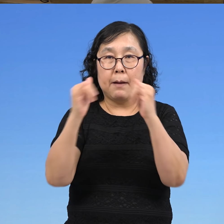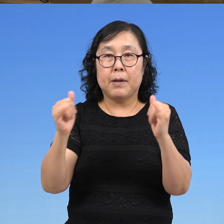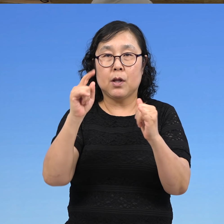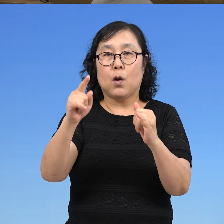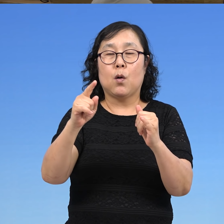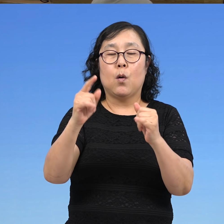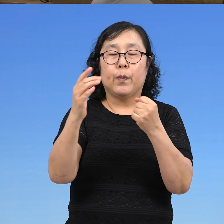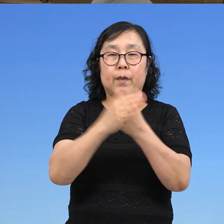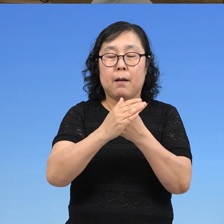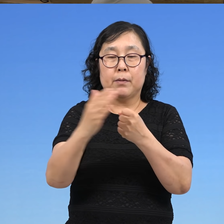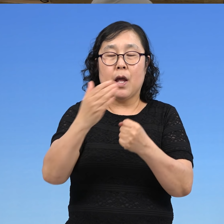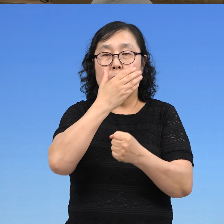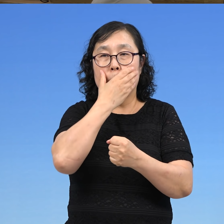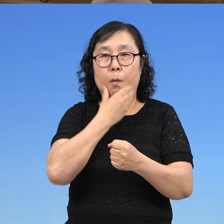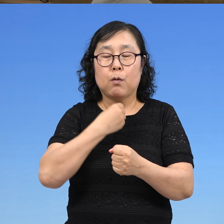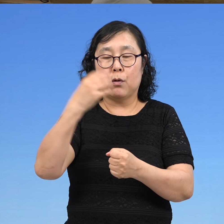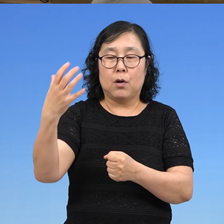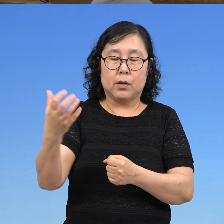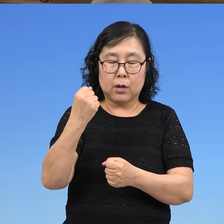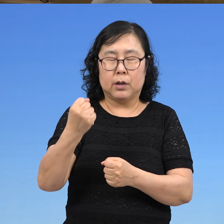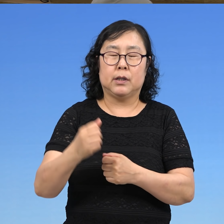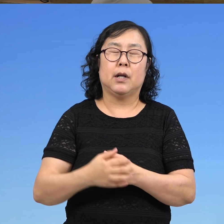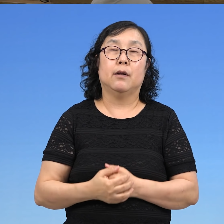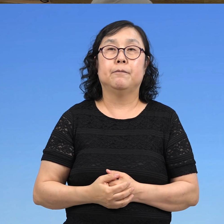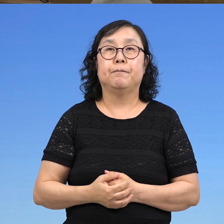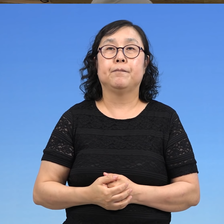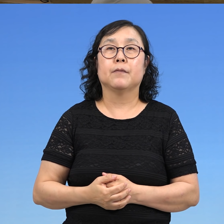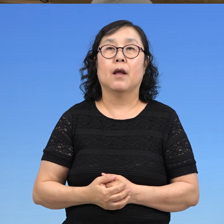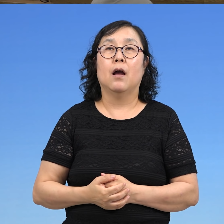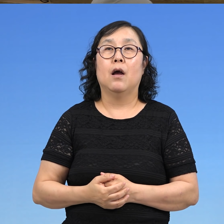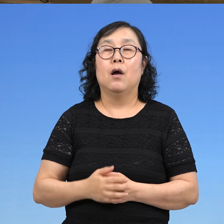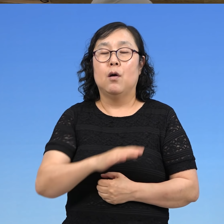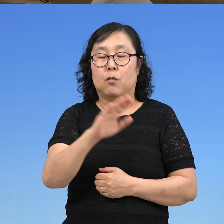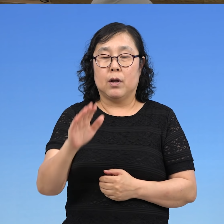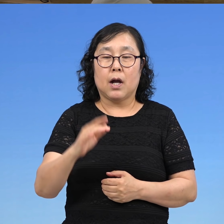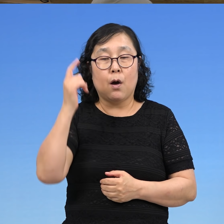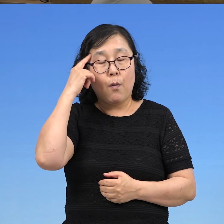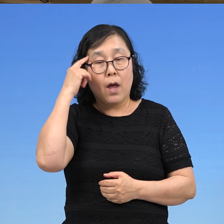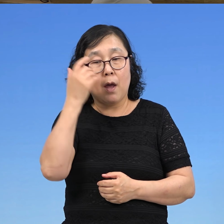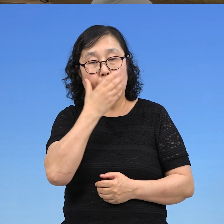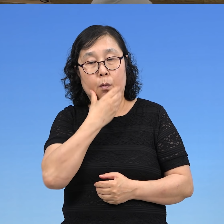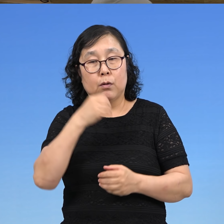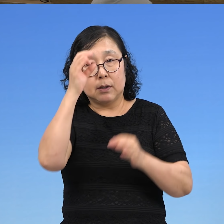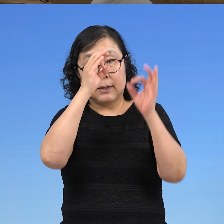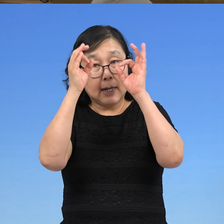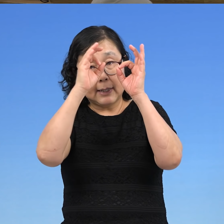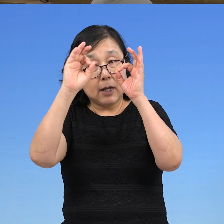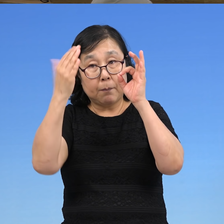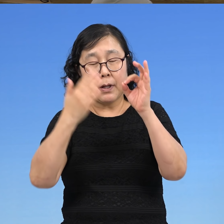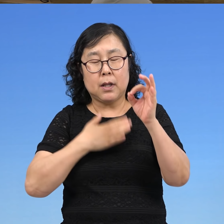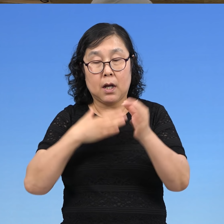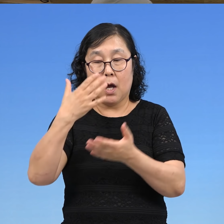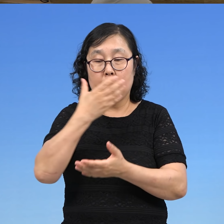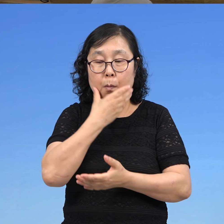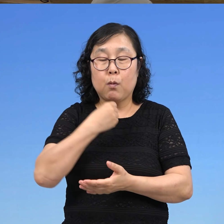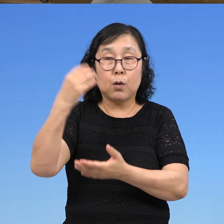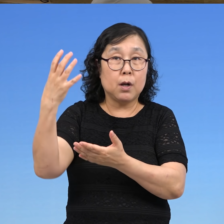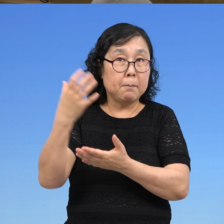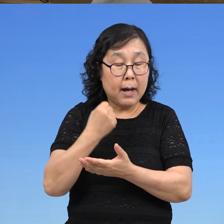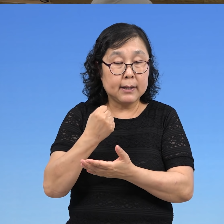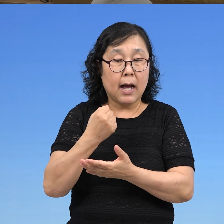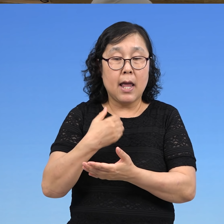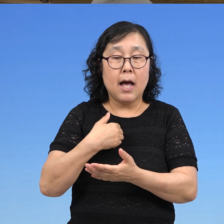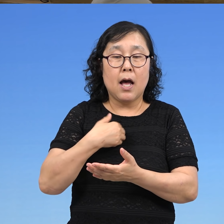족속이 너로 말미암아 복을 얻을 것이라 왜 우리가 하나님께 복을 9 해야 되느냐고 요 복을 받아야